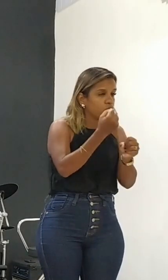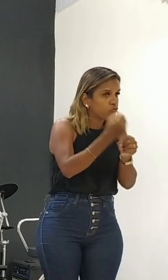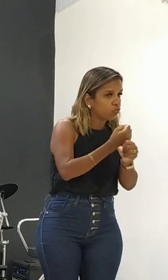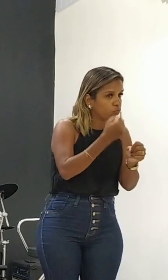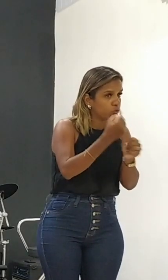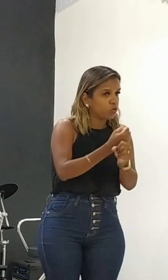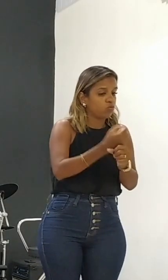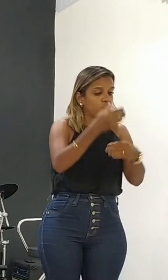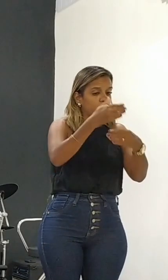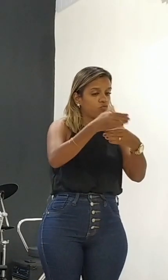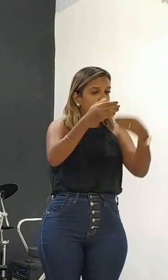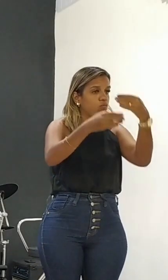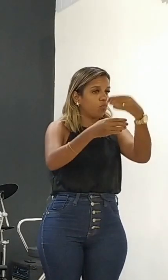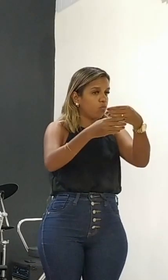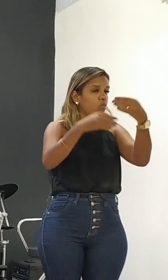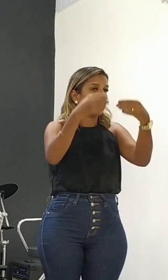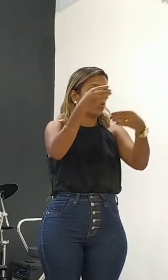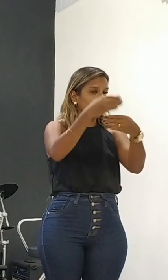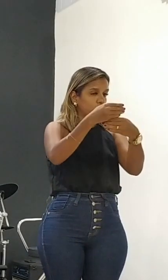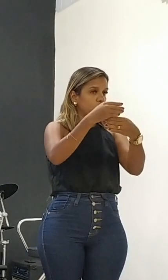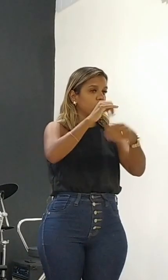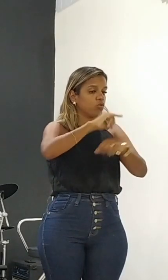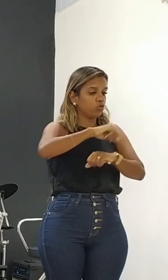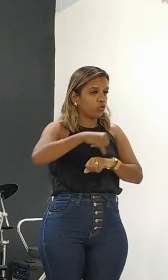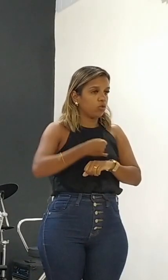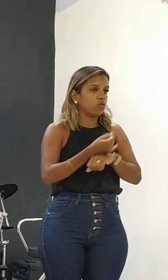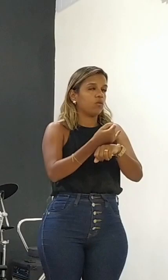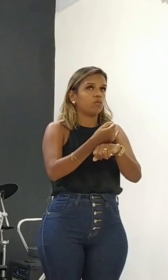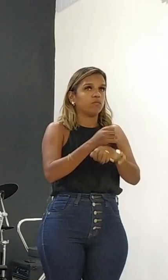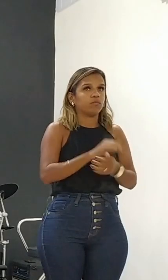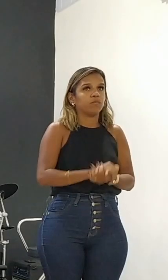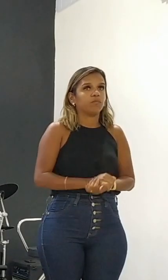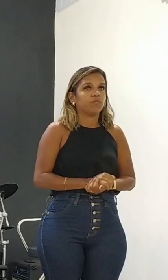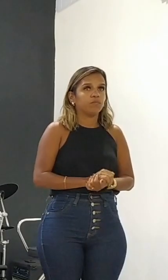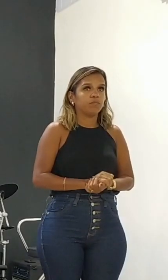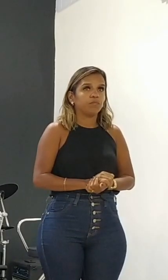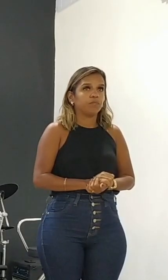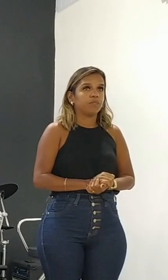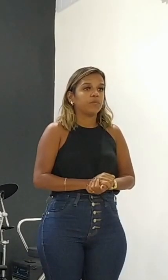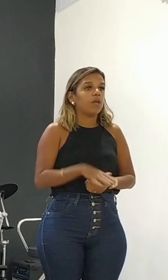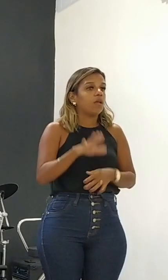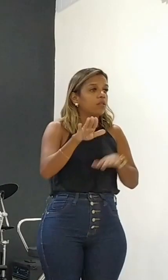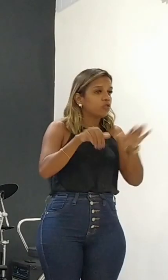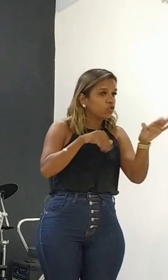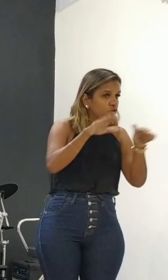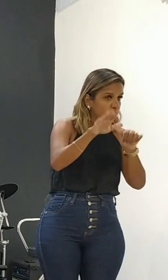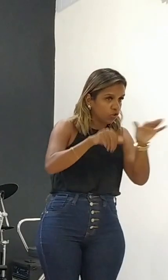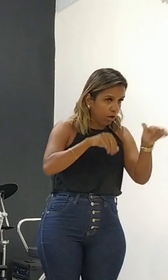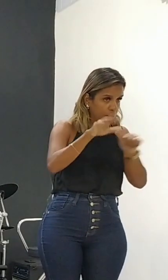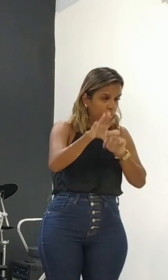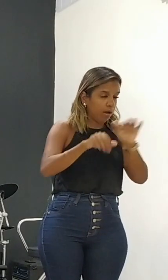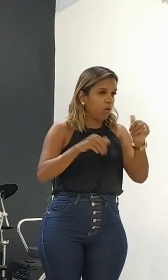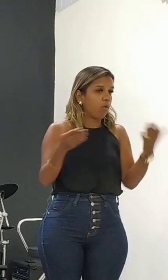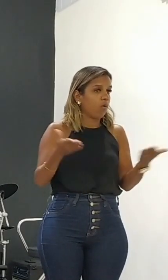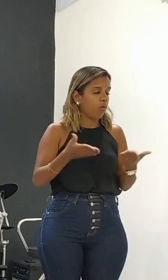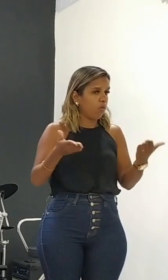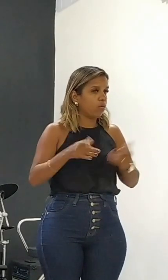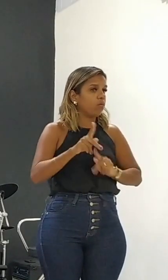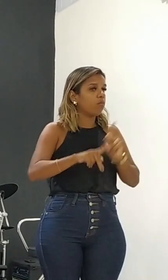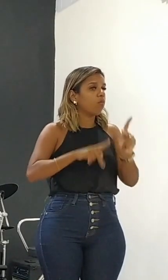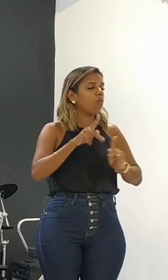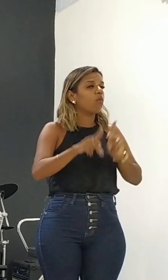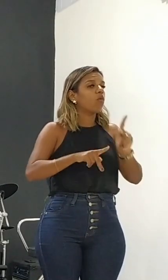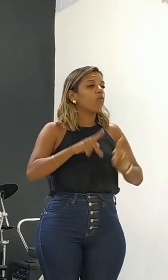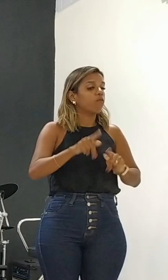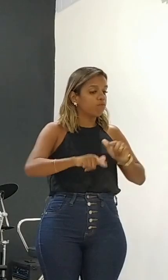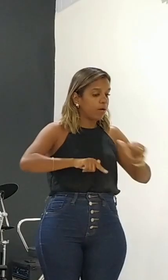de Jerusalém, e não estejamos mais em oprobio. Aí então ele chama o povo para o trabalho.